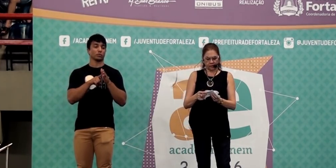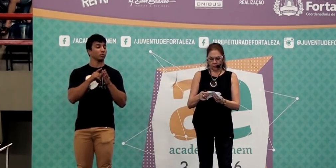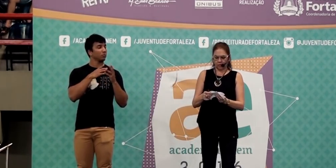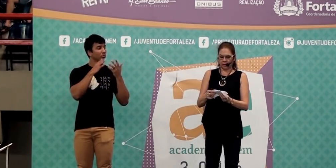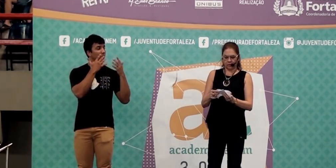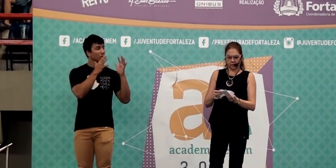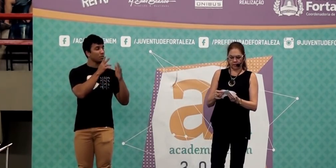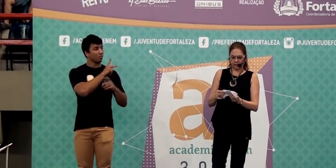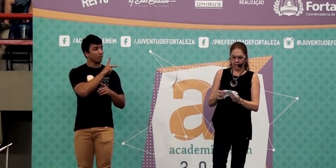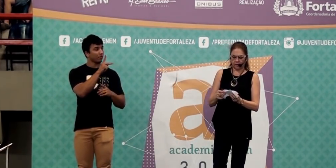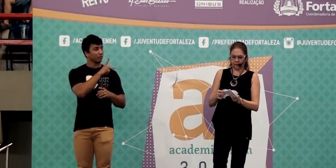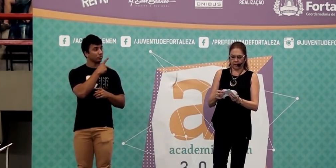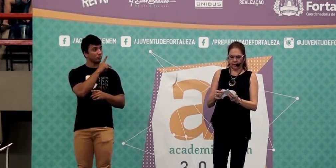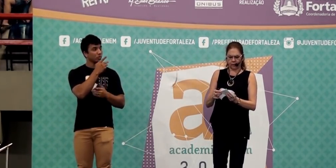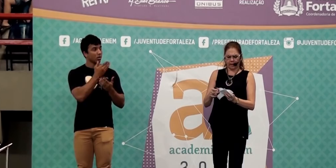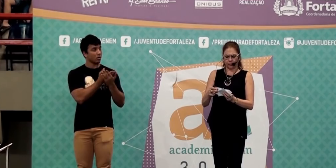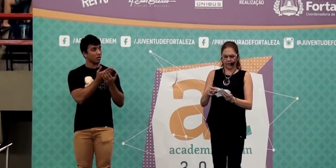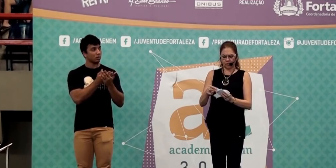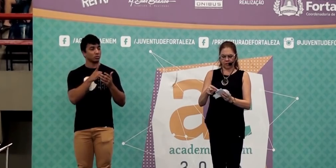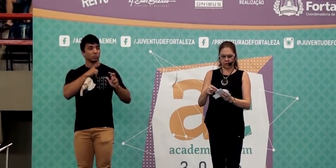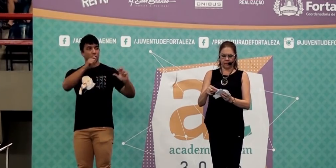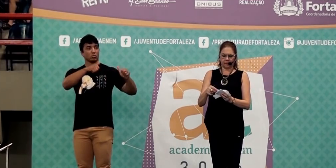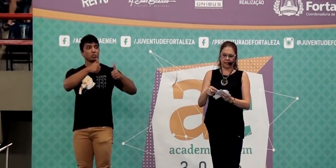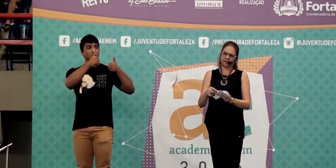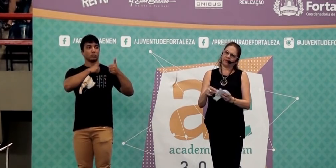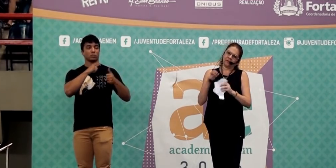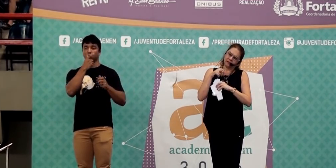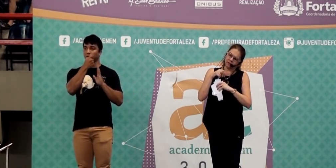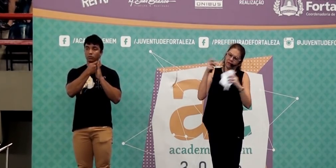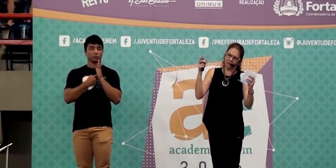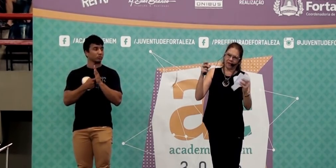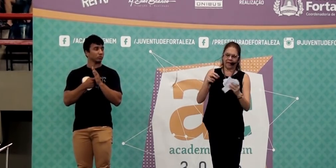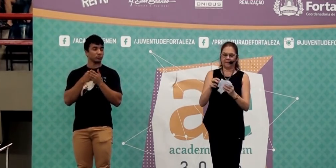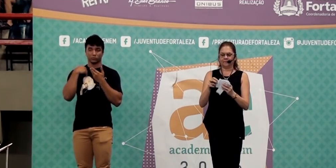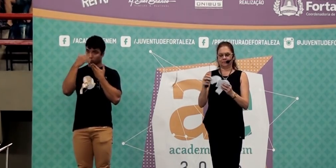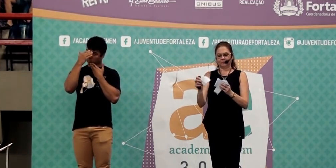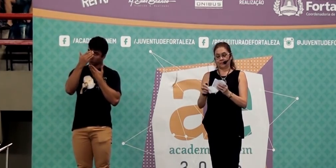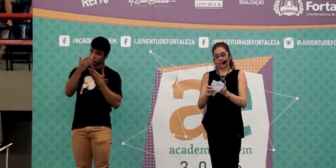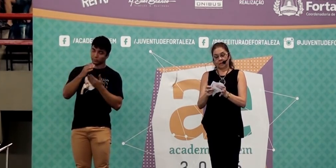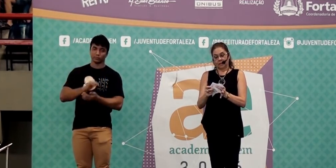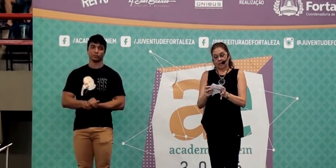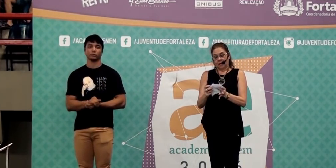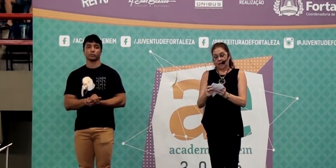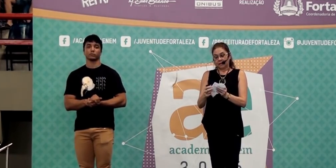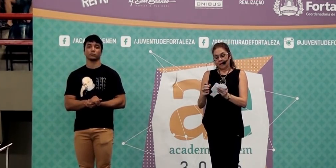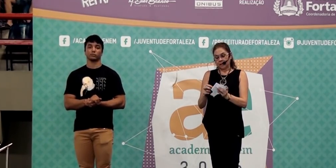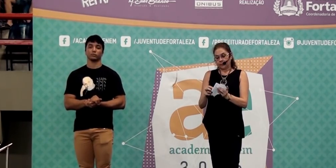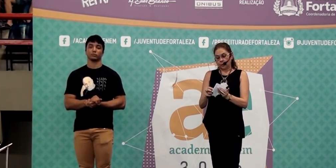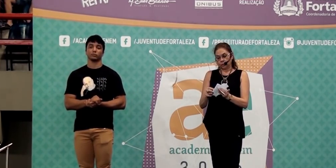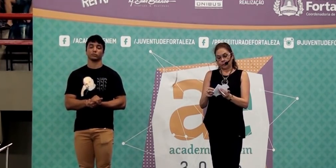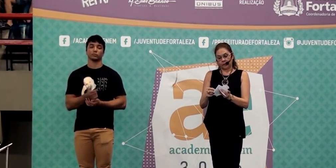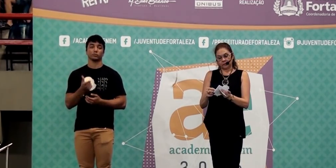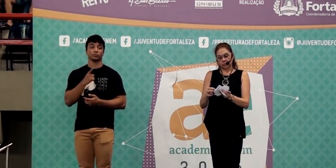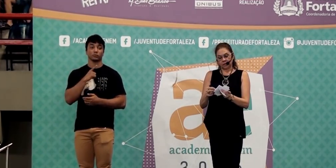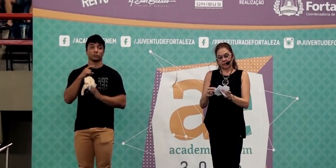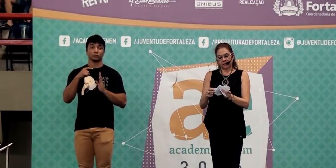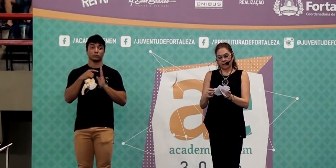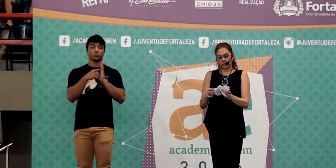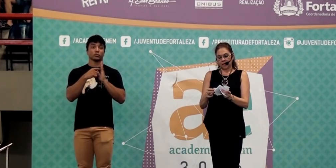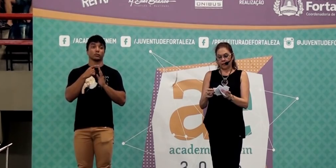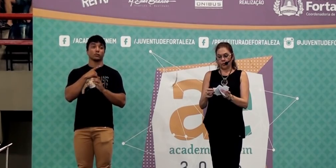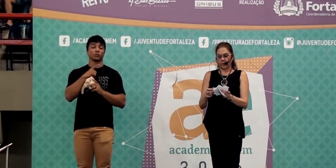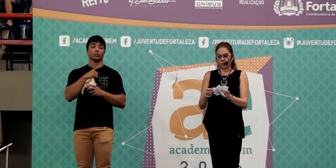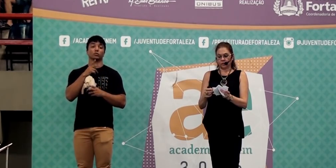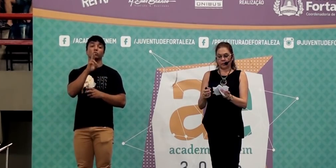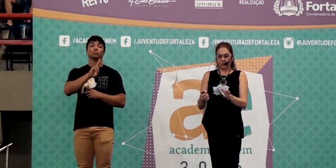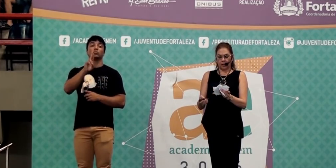Parabéns, professora, com as suas aulas tem melhorado bastante minhas redações. Obrigada. Até que ponto posso utilizar